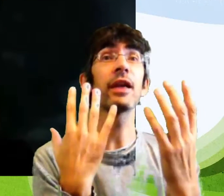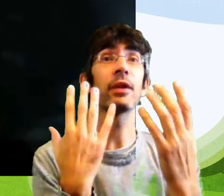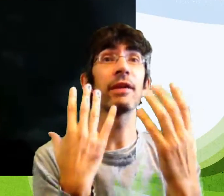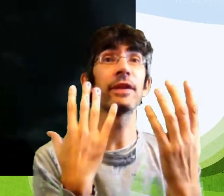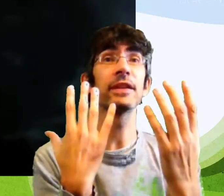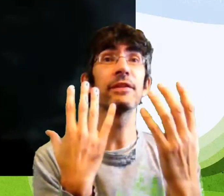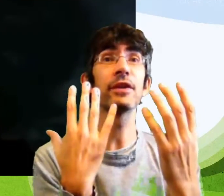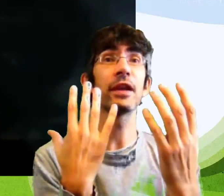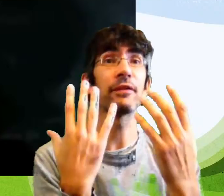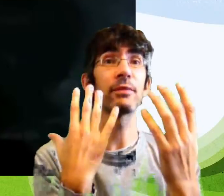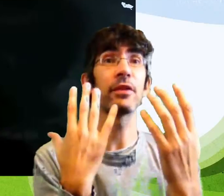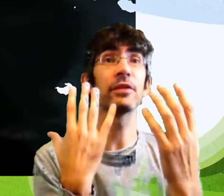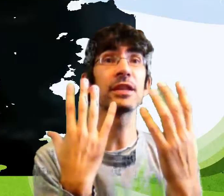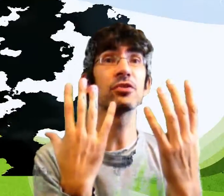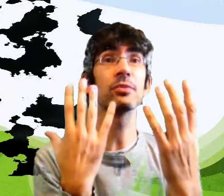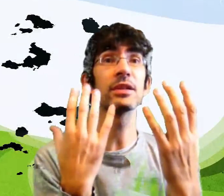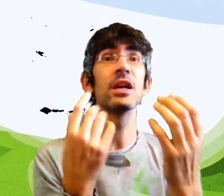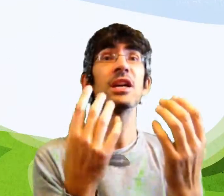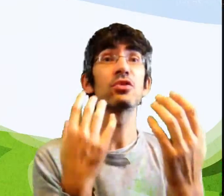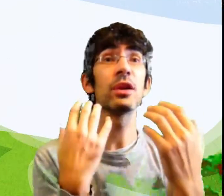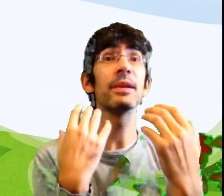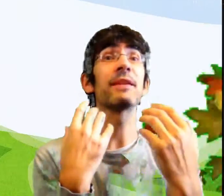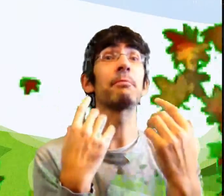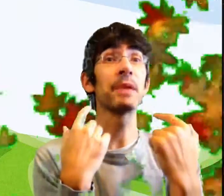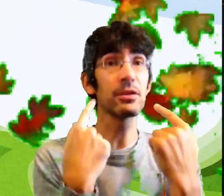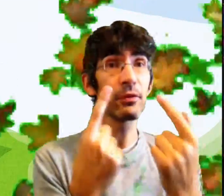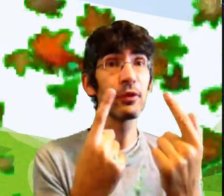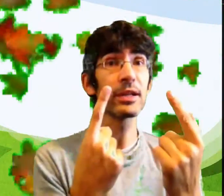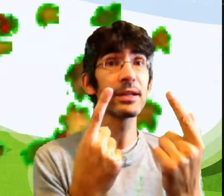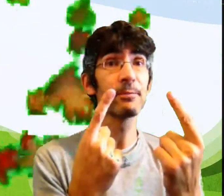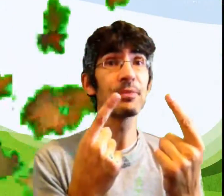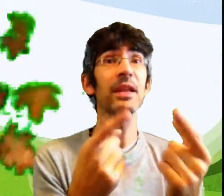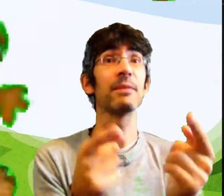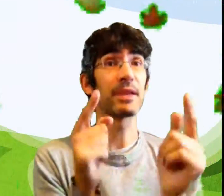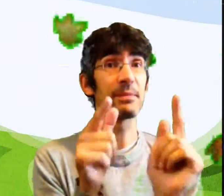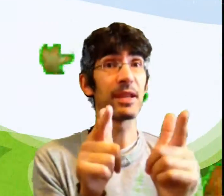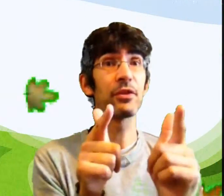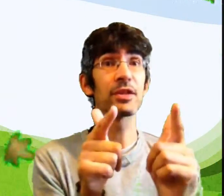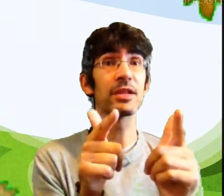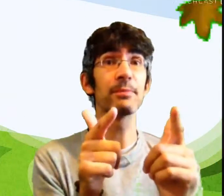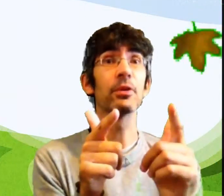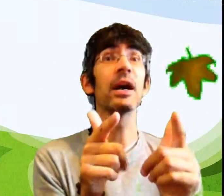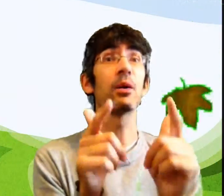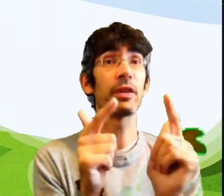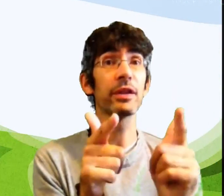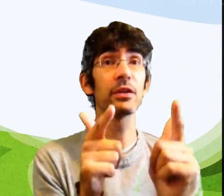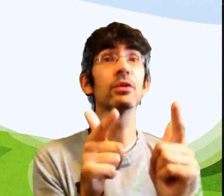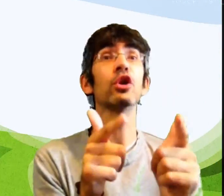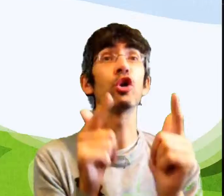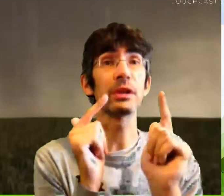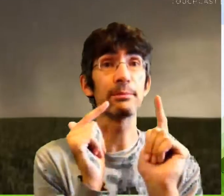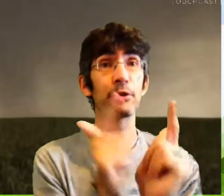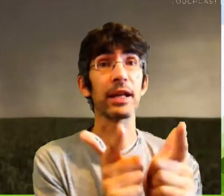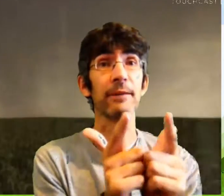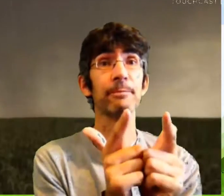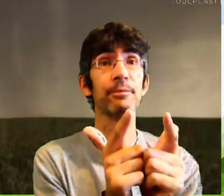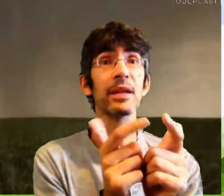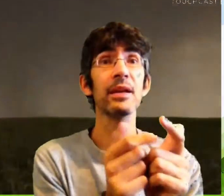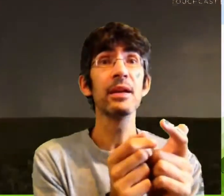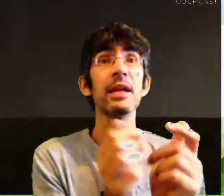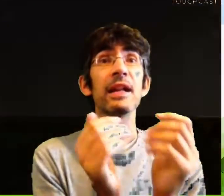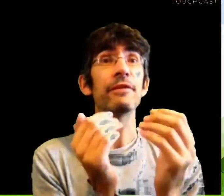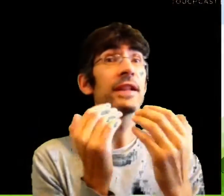asociado a la enfrente frío a la formación de estas nubes suele venir viento fuertes o